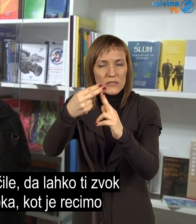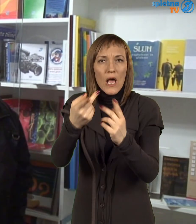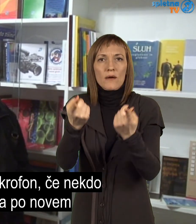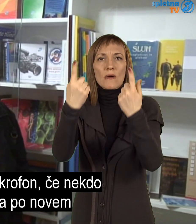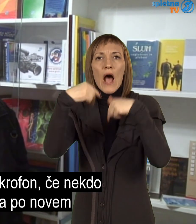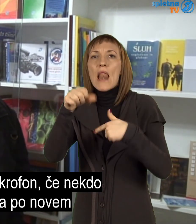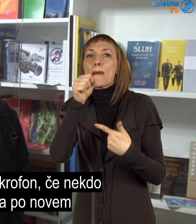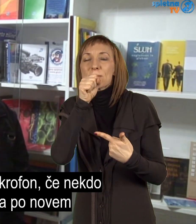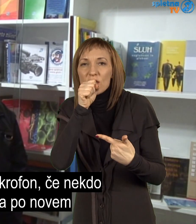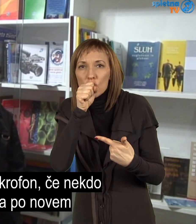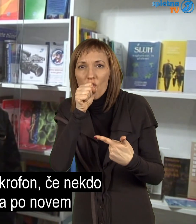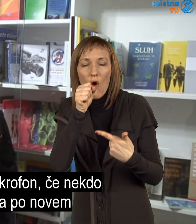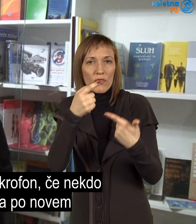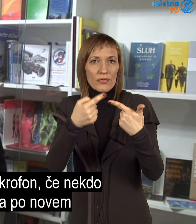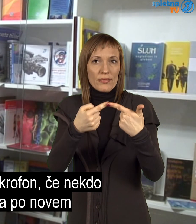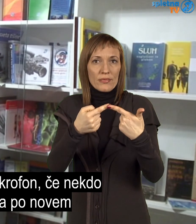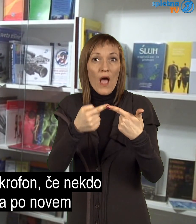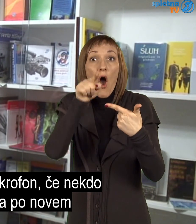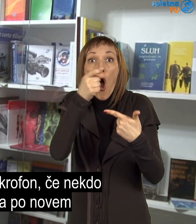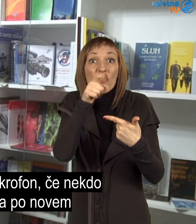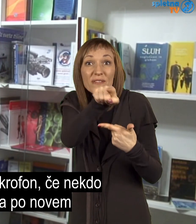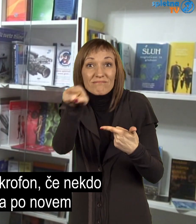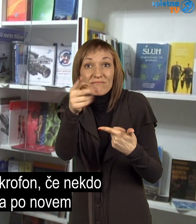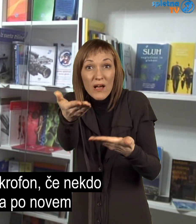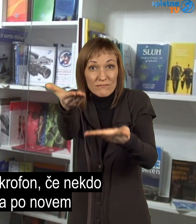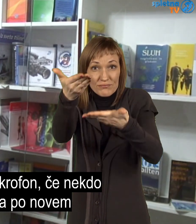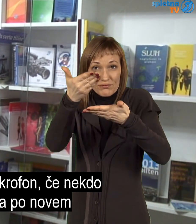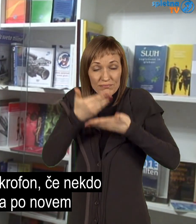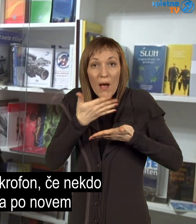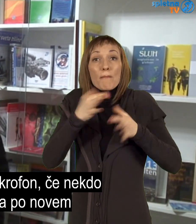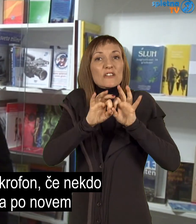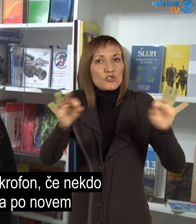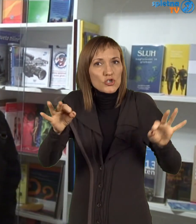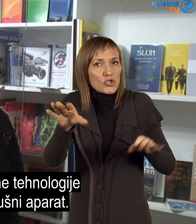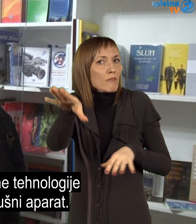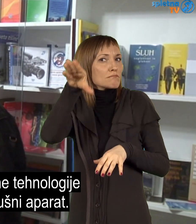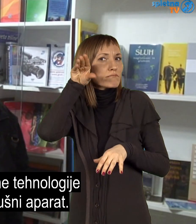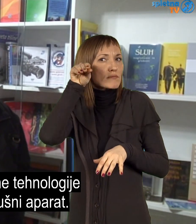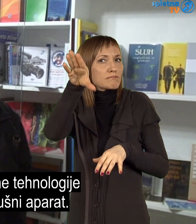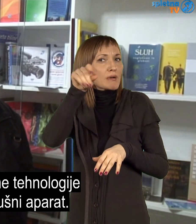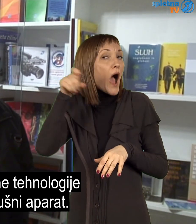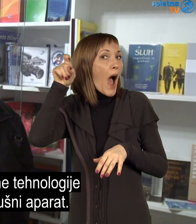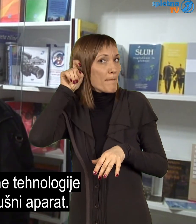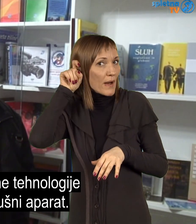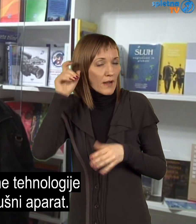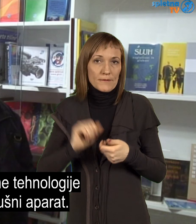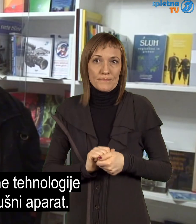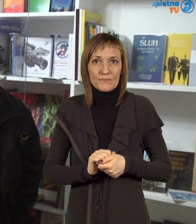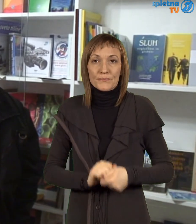ali pa mikrofon, če nekdo govori, dobiva zdaj po novem preko brezžične tehnologije direktno v slušni